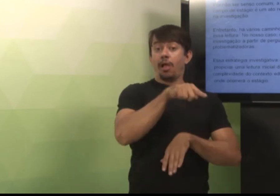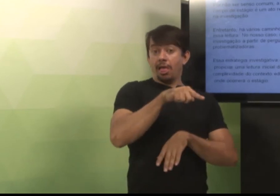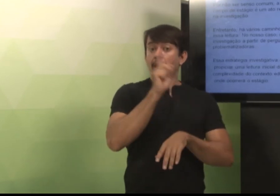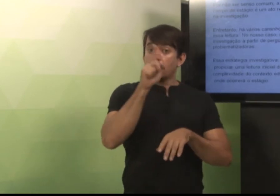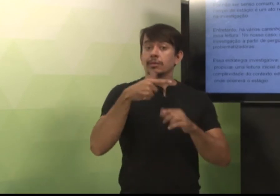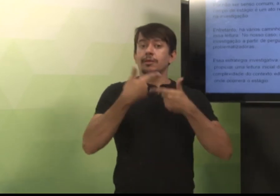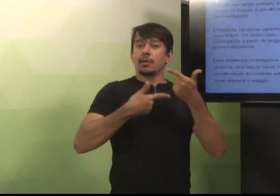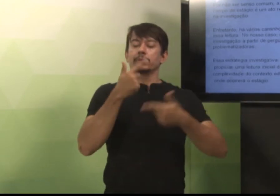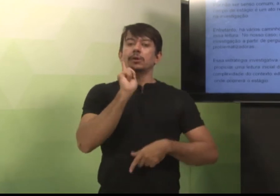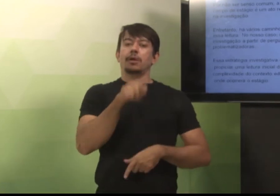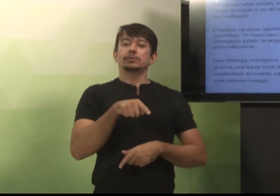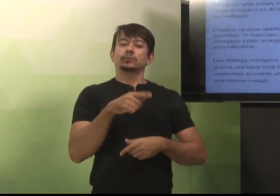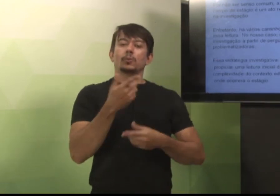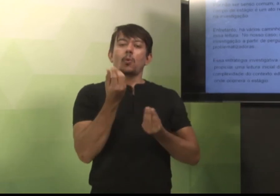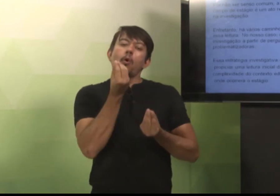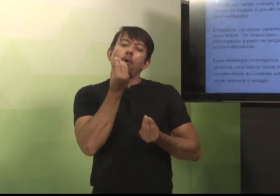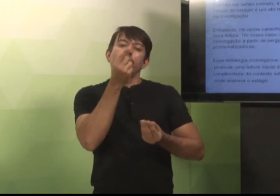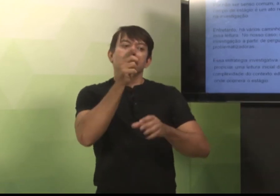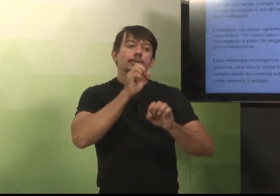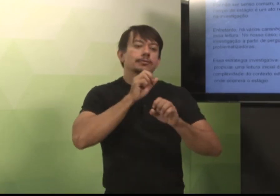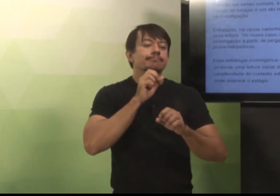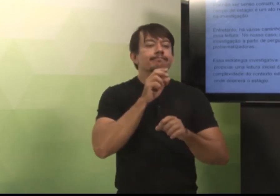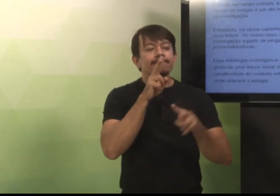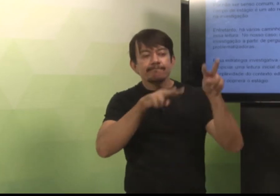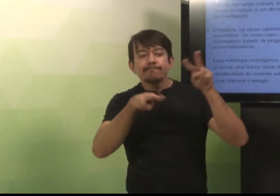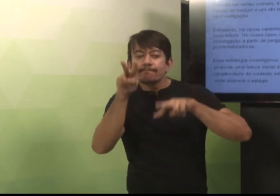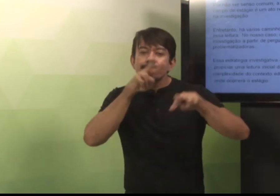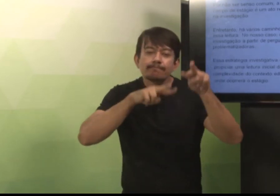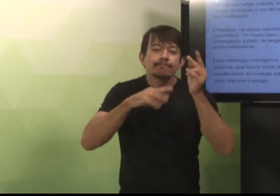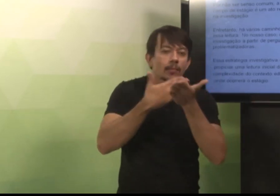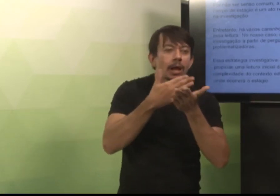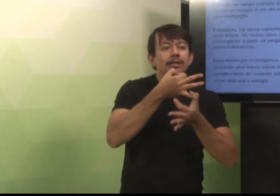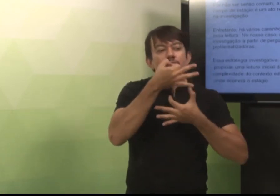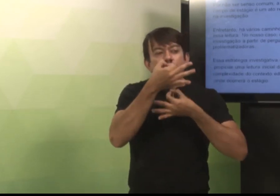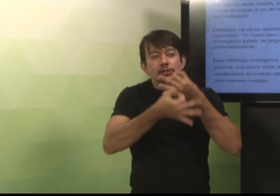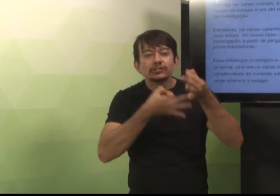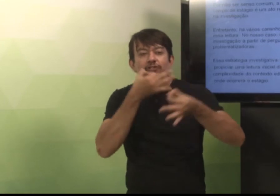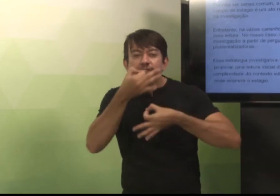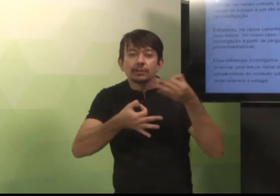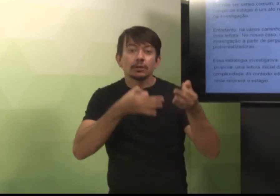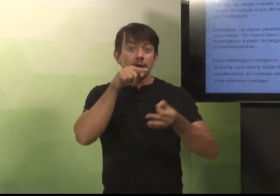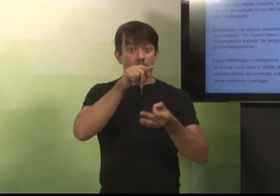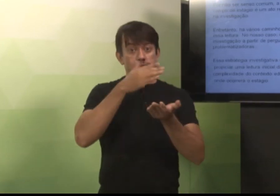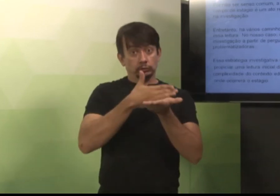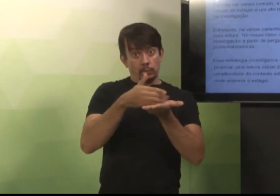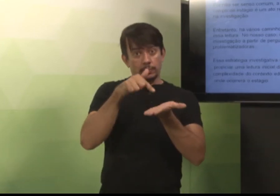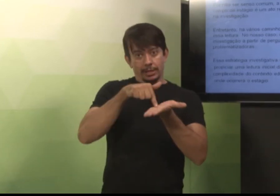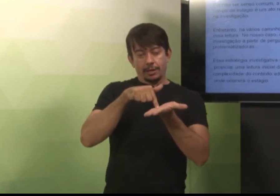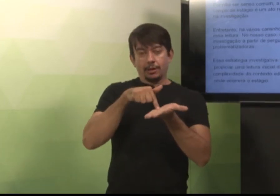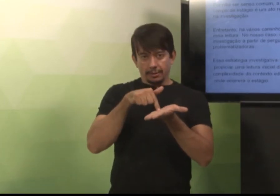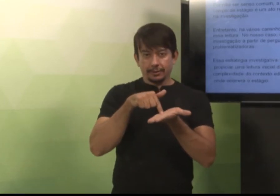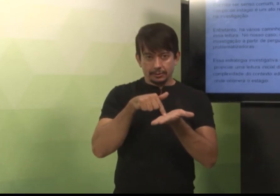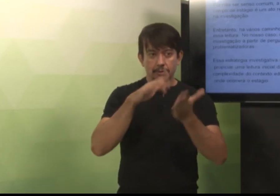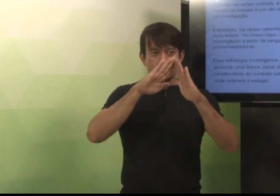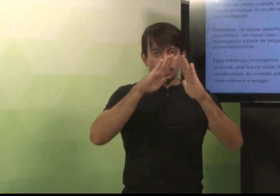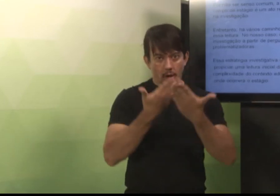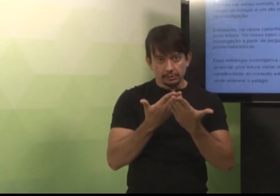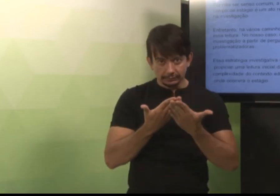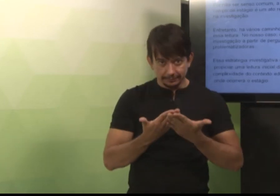Então, o estágio possibilitará resolver tais questões. Então, você fará a leitura crítica